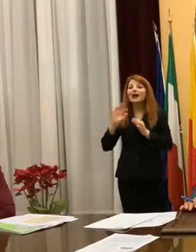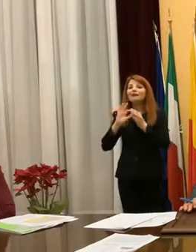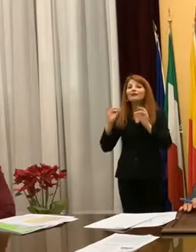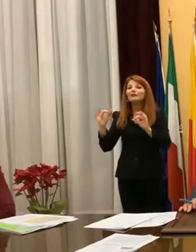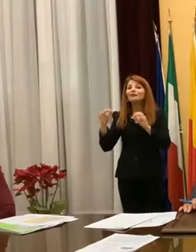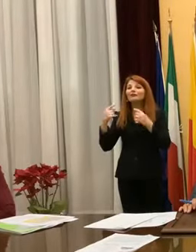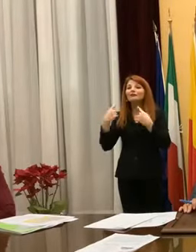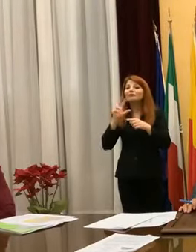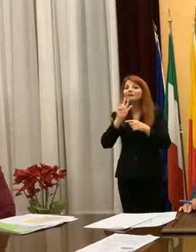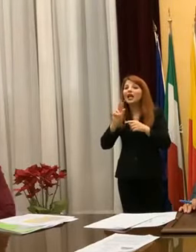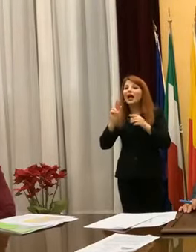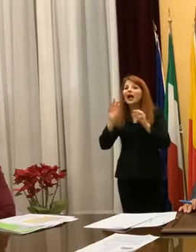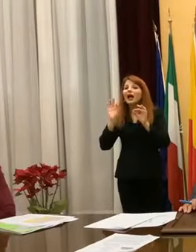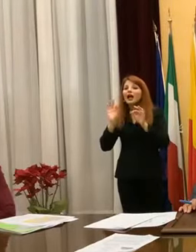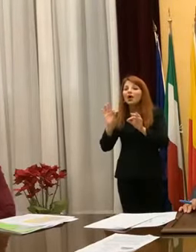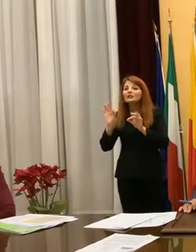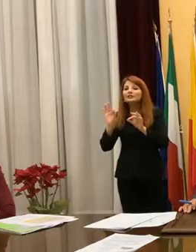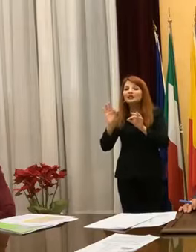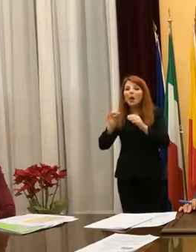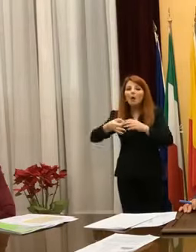Razza, dai una ridimensionata ai tuoi lacchè,